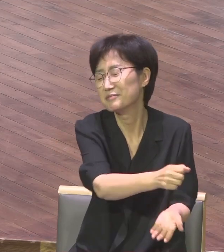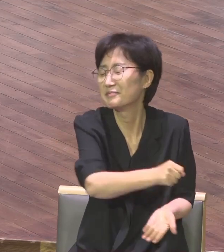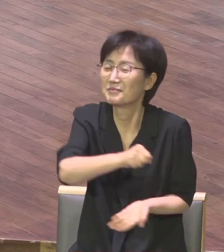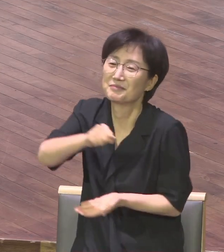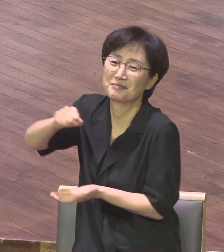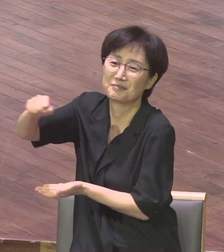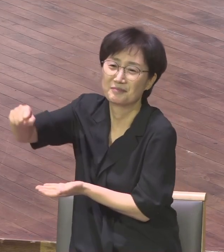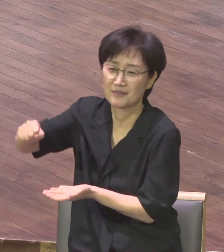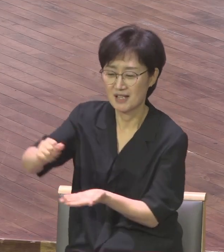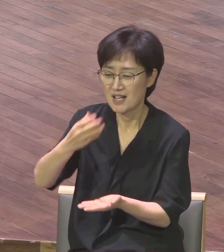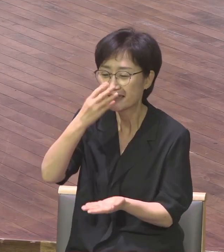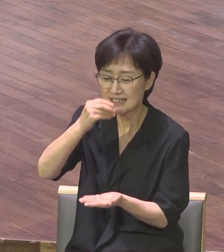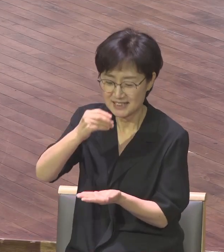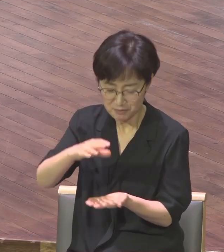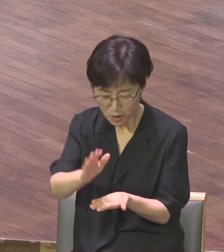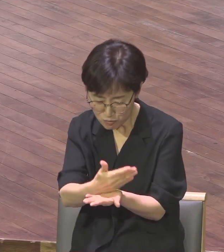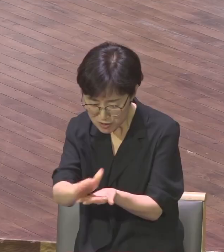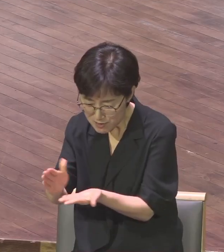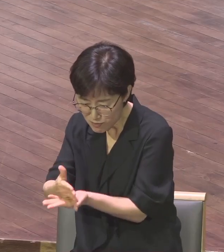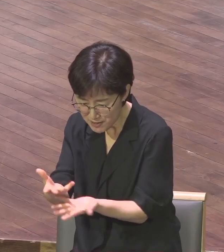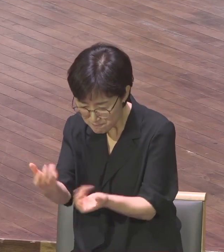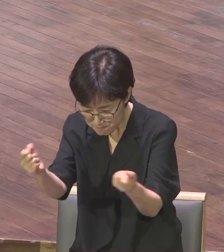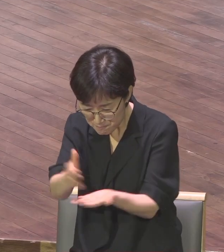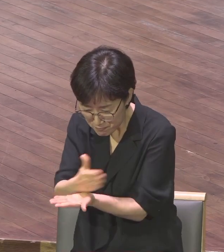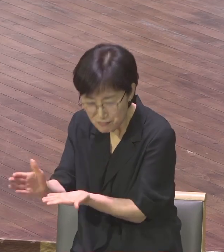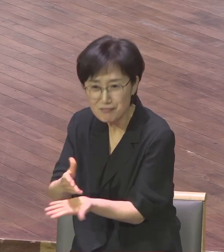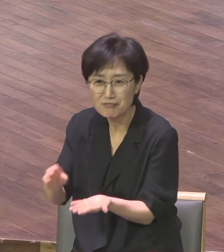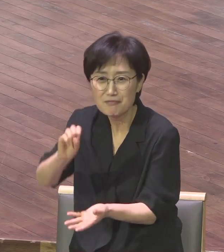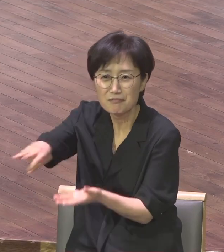그것도 다 분리수거해가 버려야 돼.